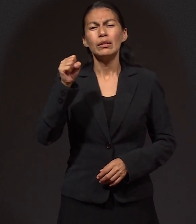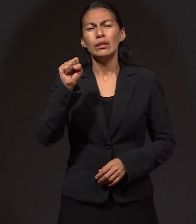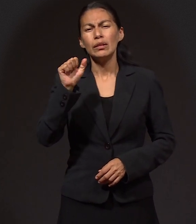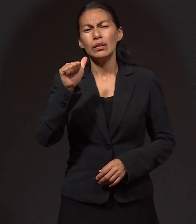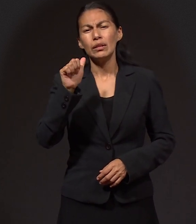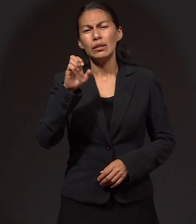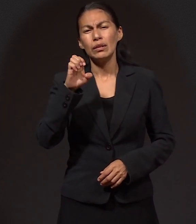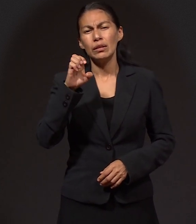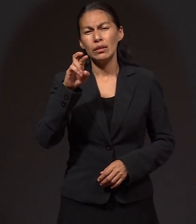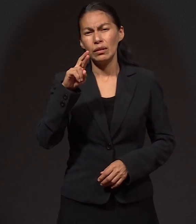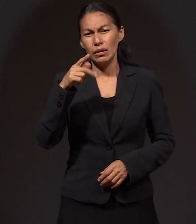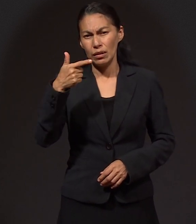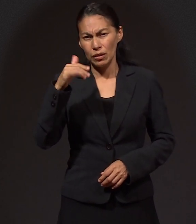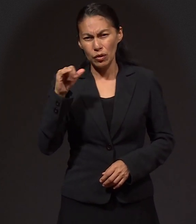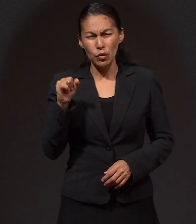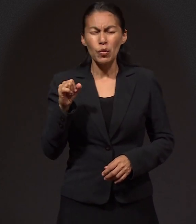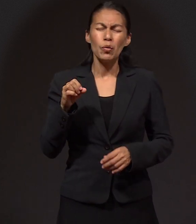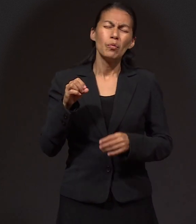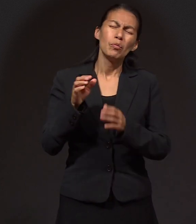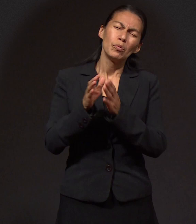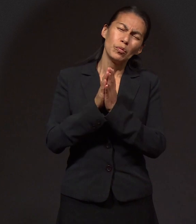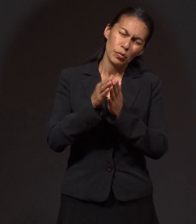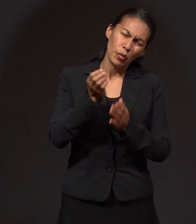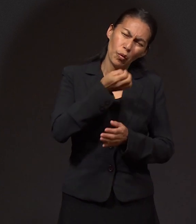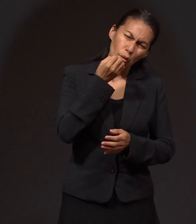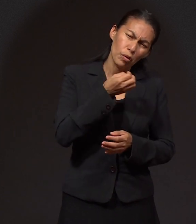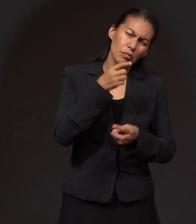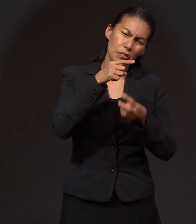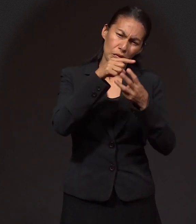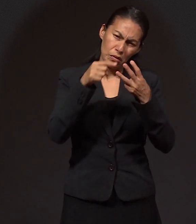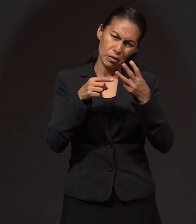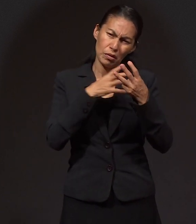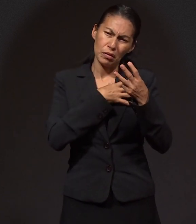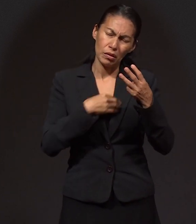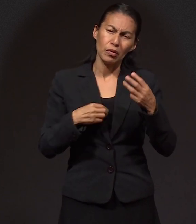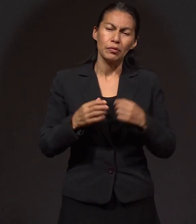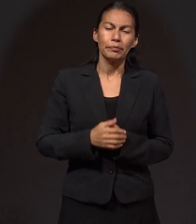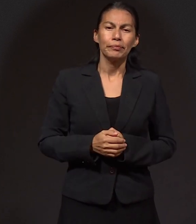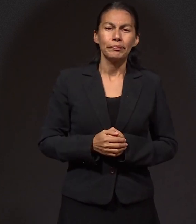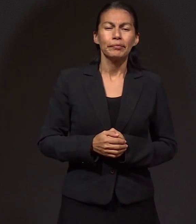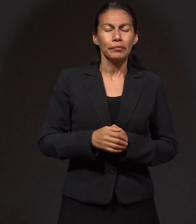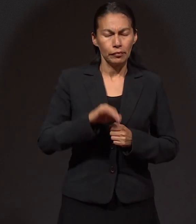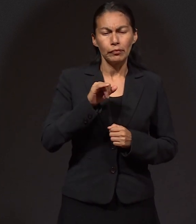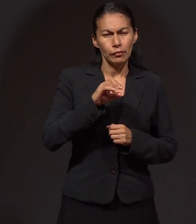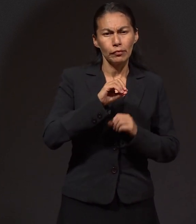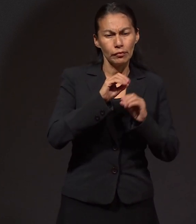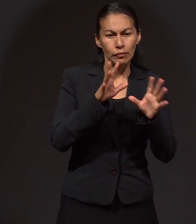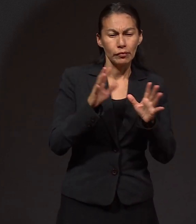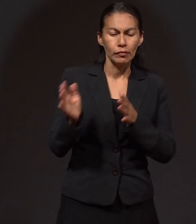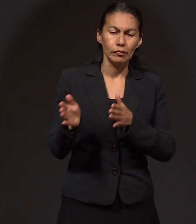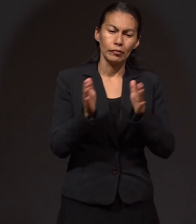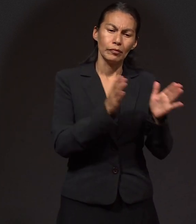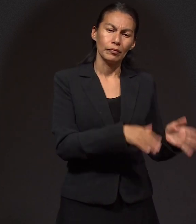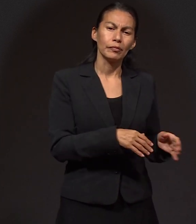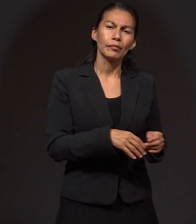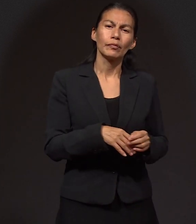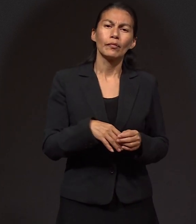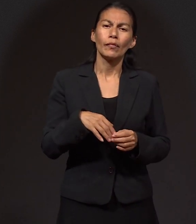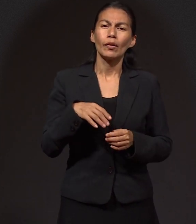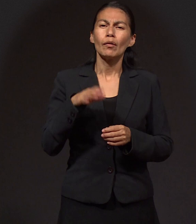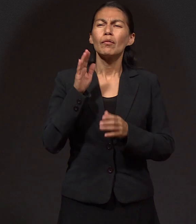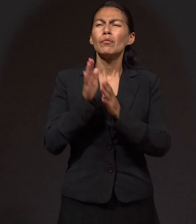Fernando. Y por mi salud, Graciela, tomaremos en cuenta esta petición. Lou